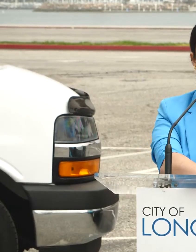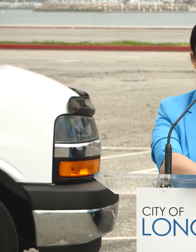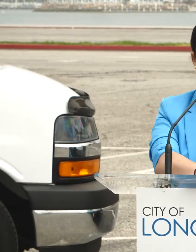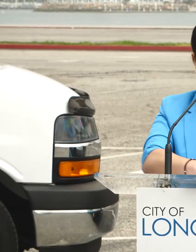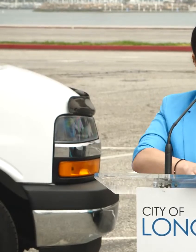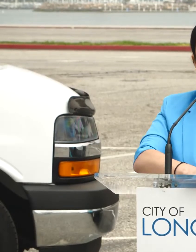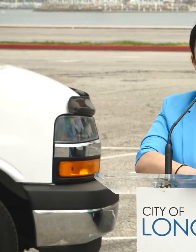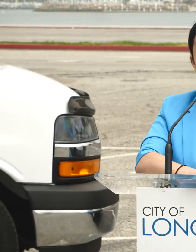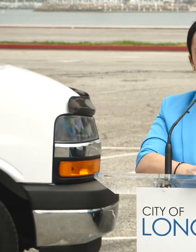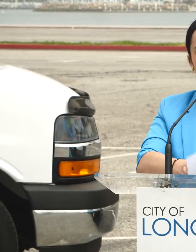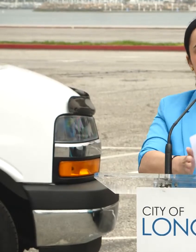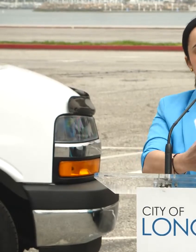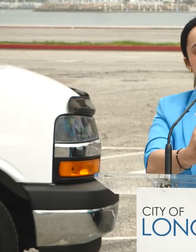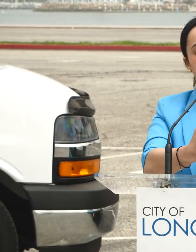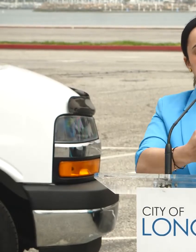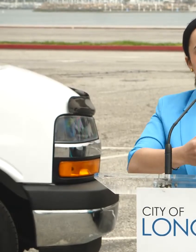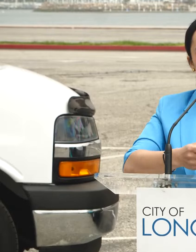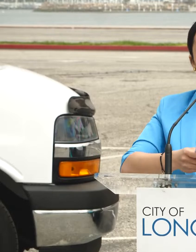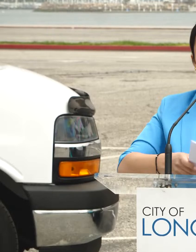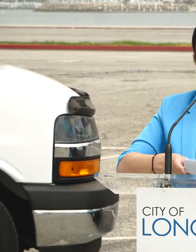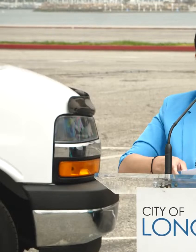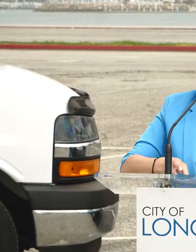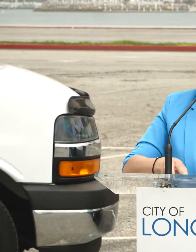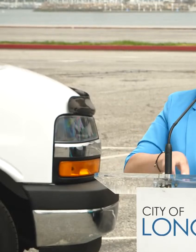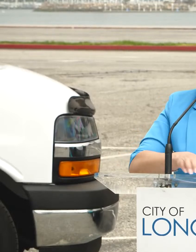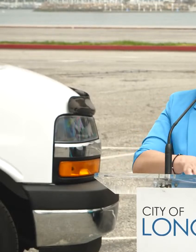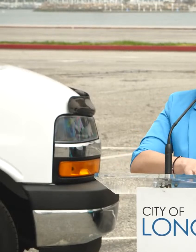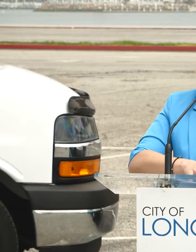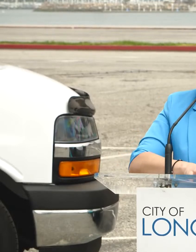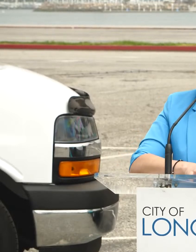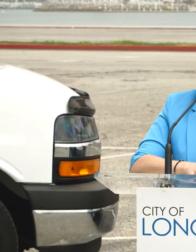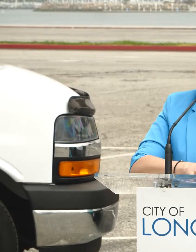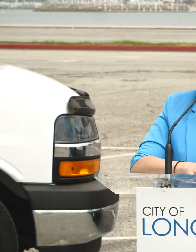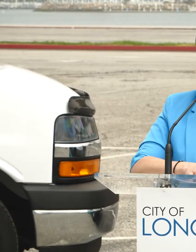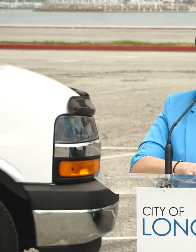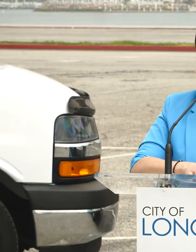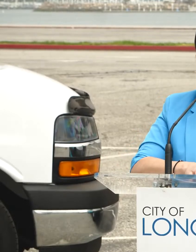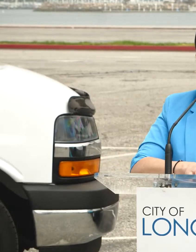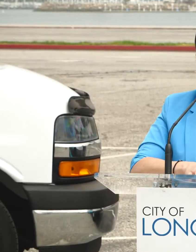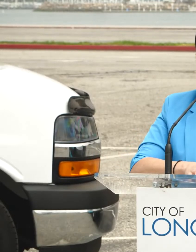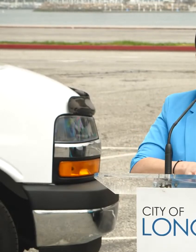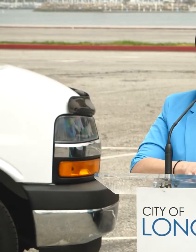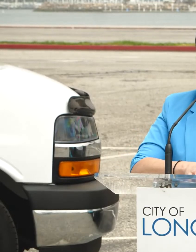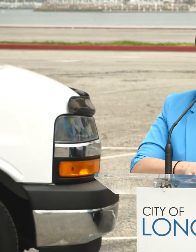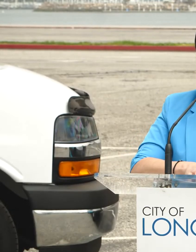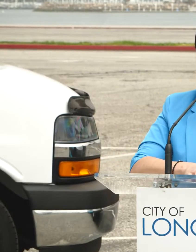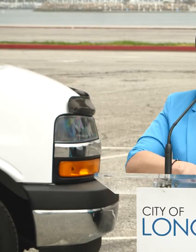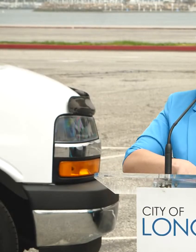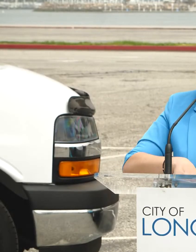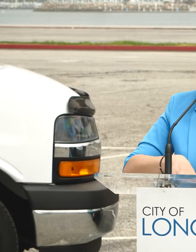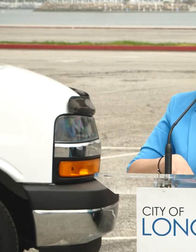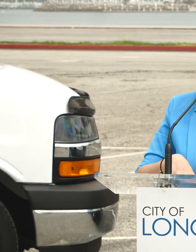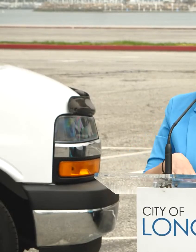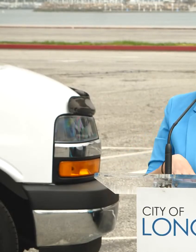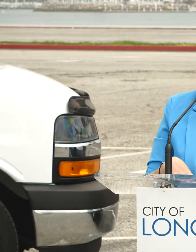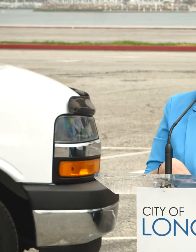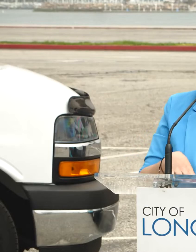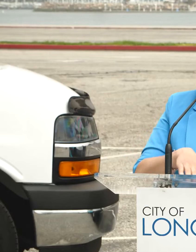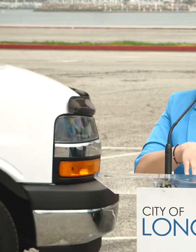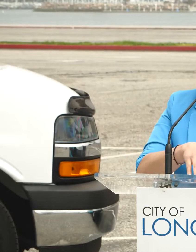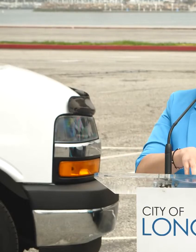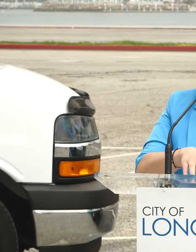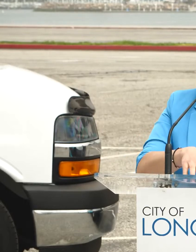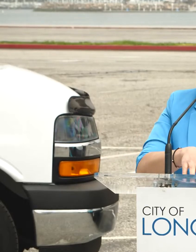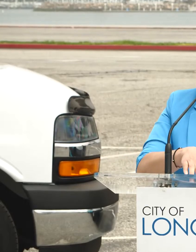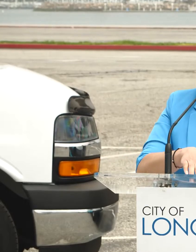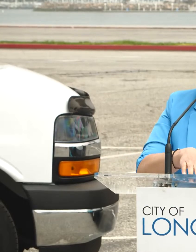125 nuevas camas de viviendas provisionales a través de Atlantic Farms Bridge Housing Community y